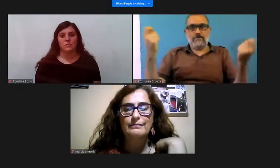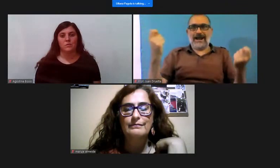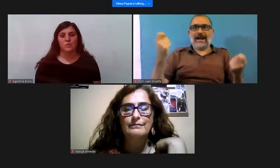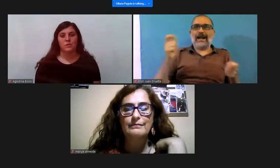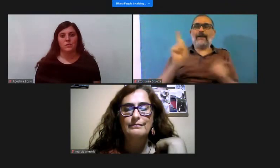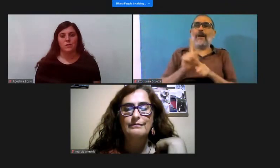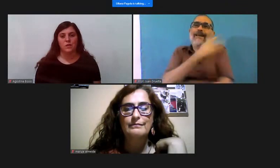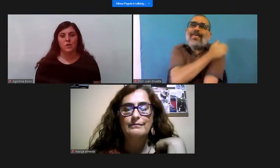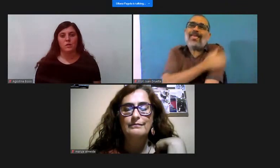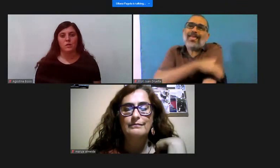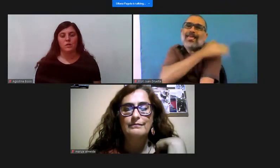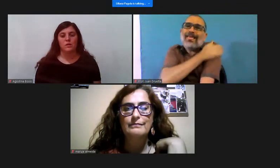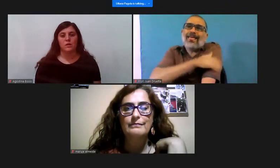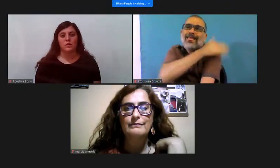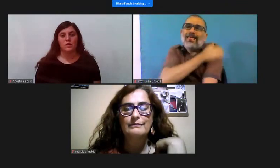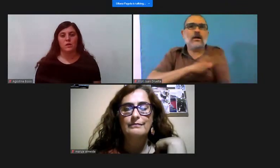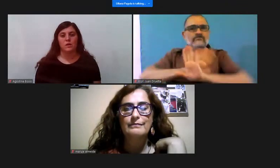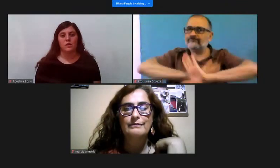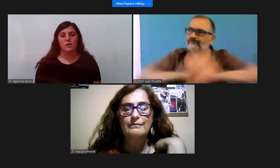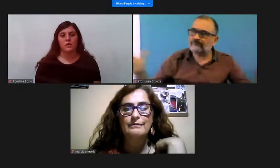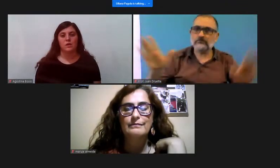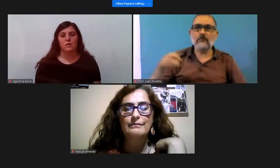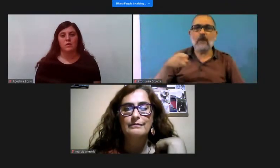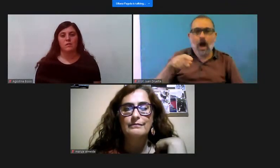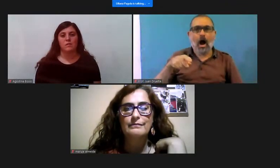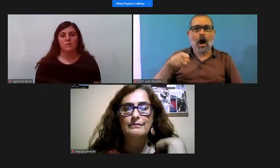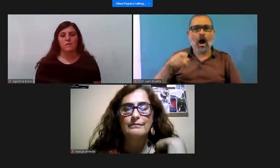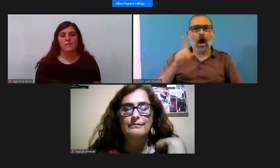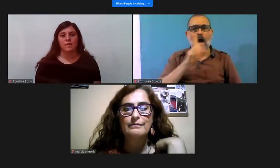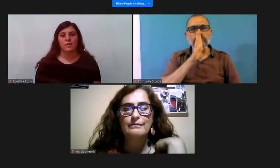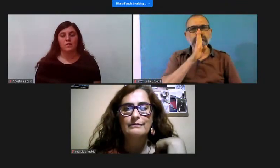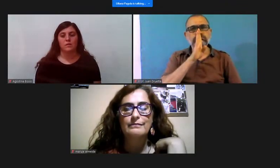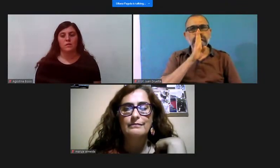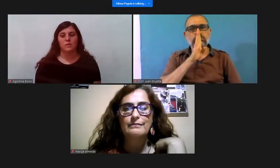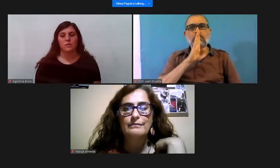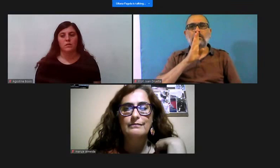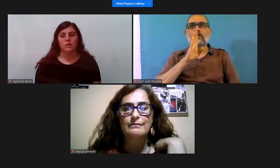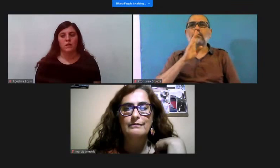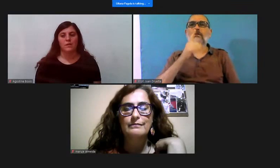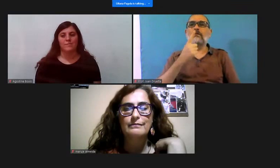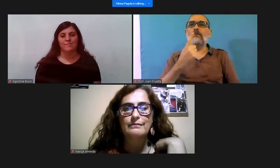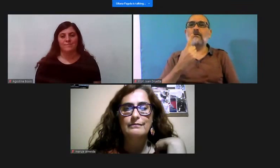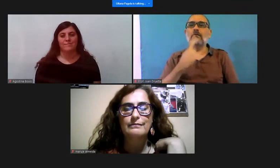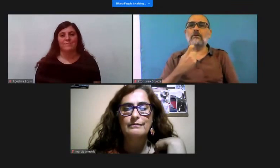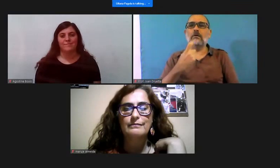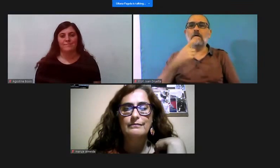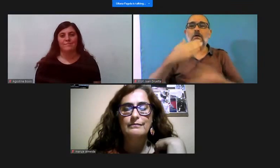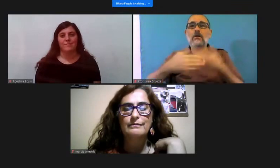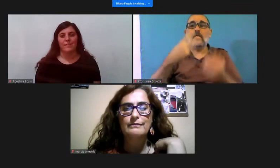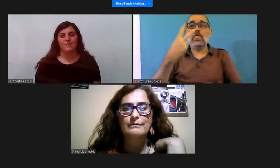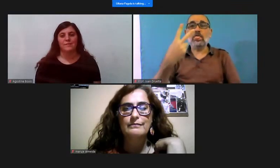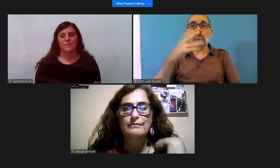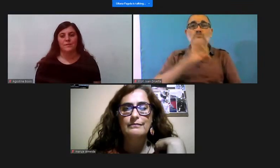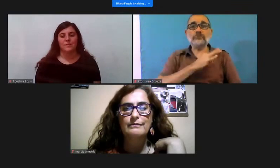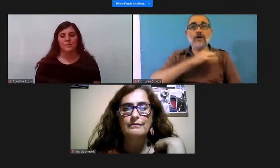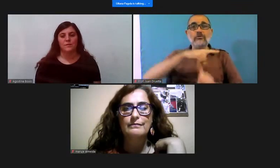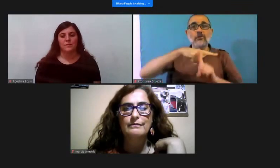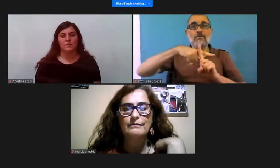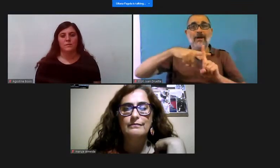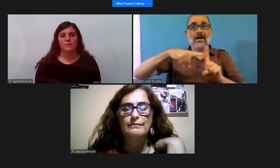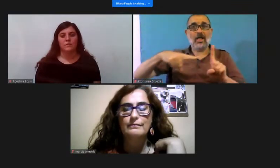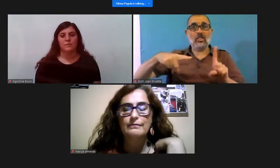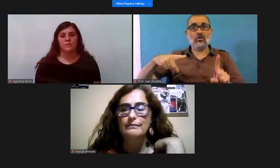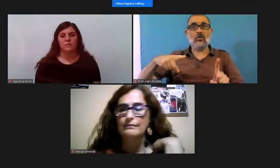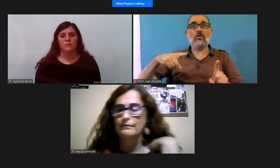hacer es cuidar a las personas, y lo que yo quiero es romper con esta idea de, ay, bueno, pobrecito.